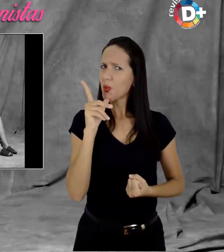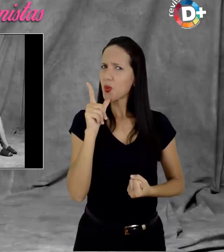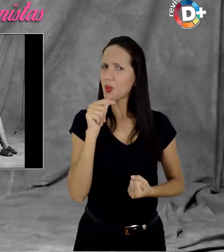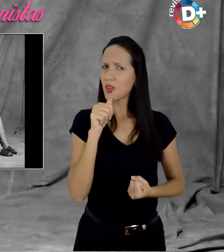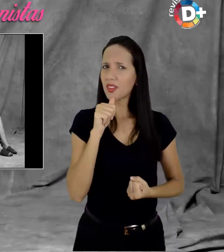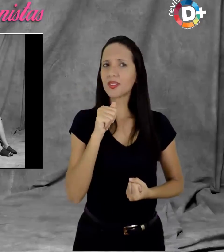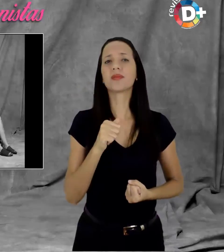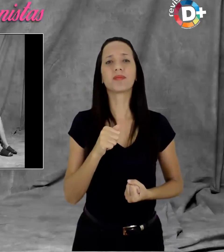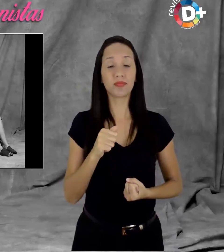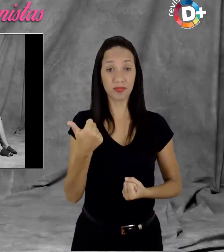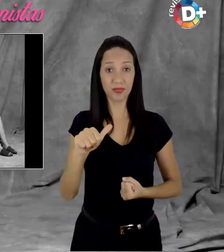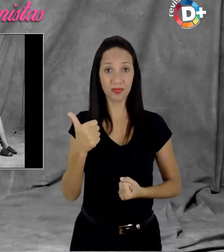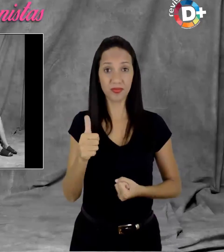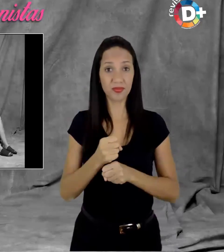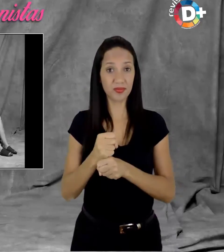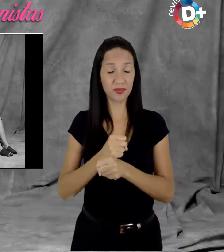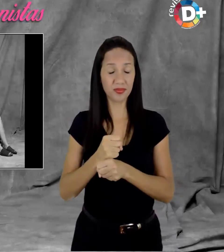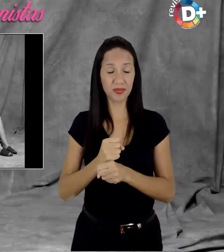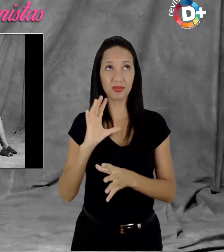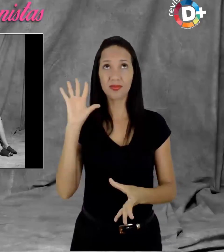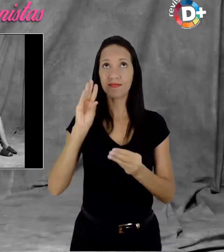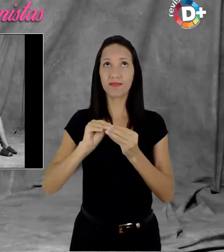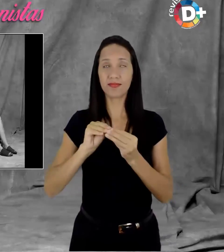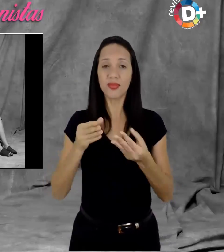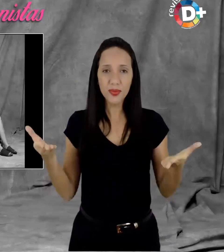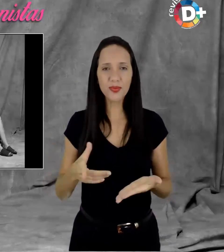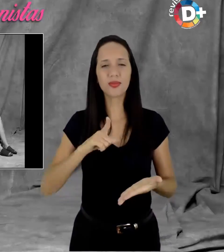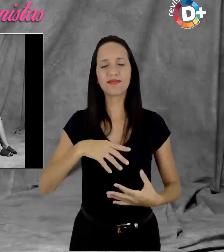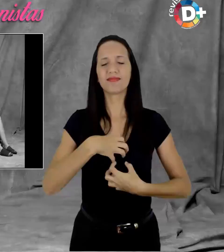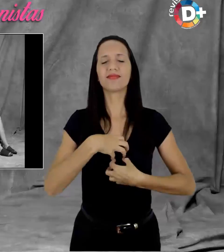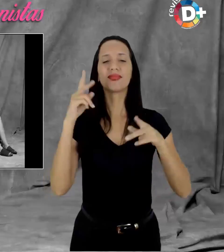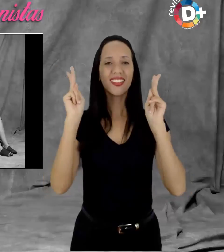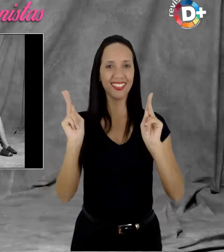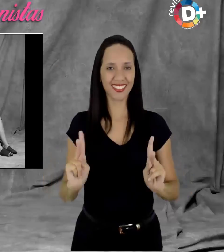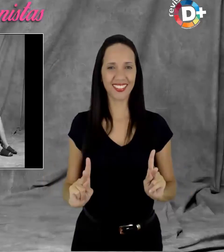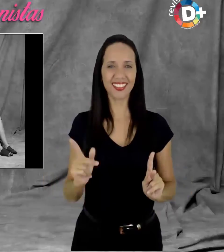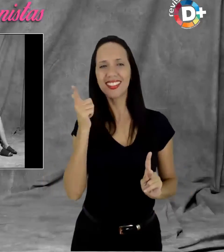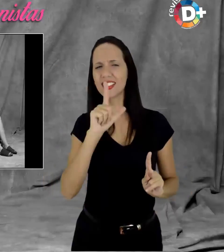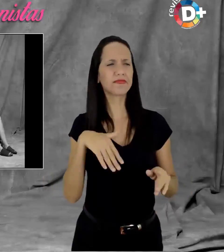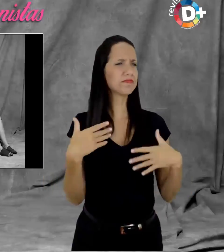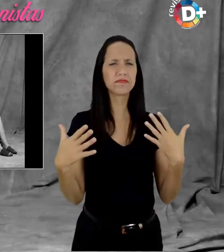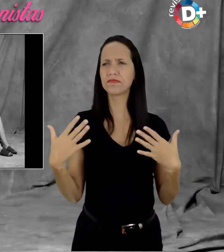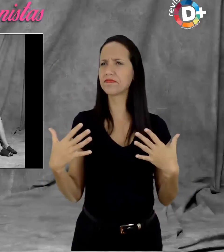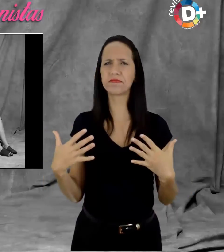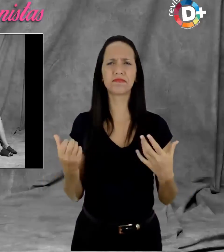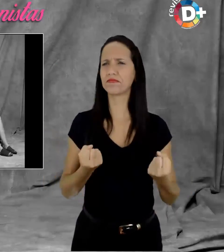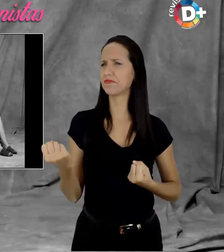longo. Uns 11 anos no total, mas hoje eu estou em paz. Consigo fazer